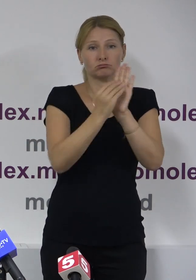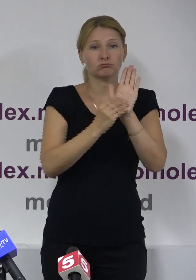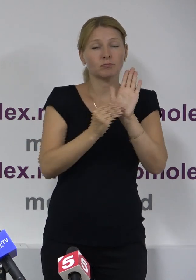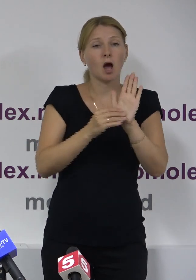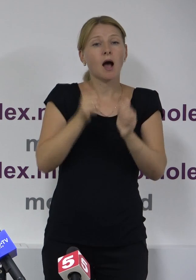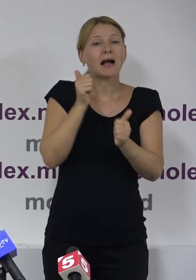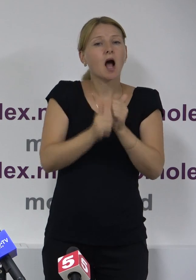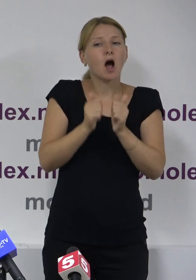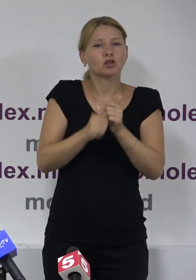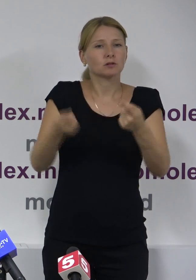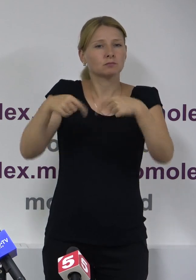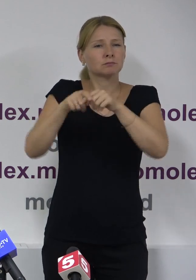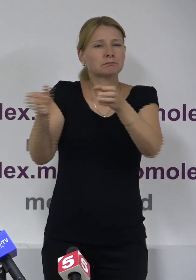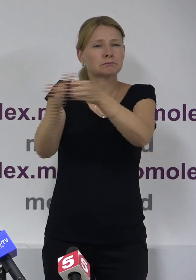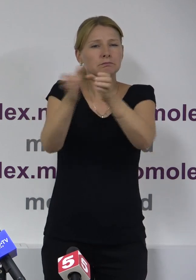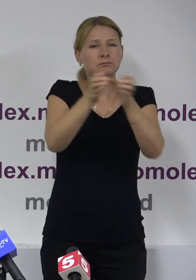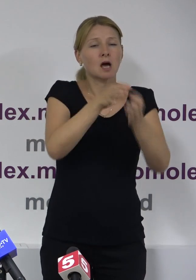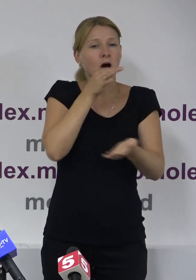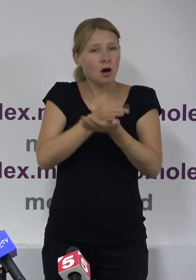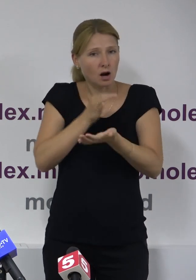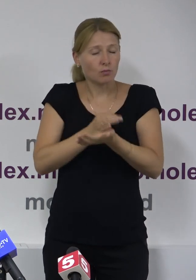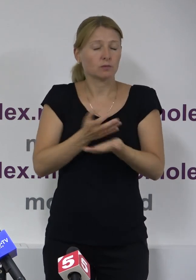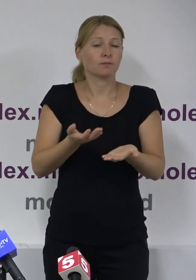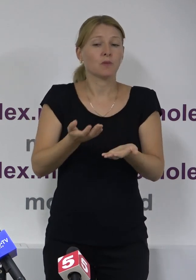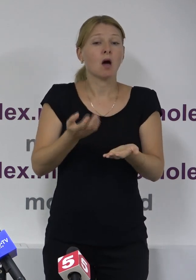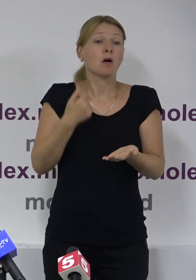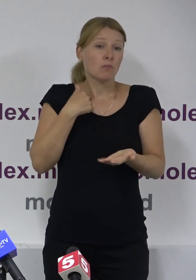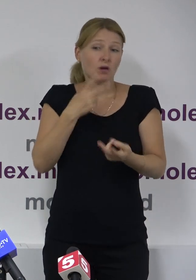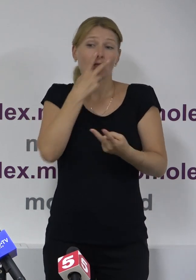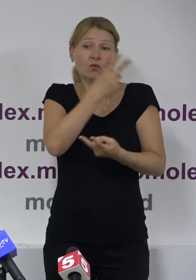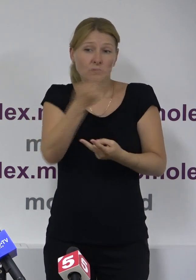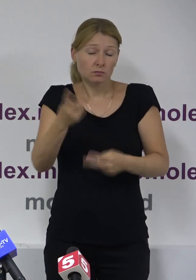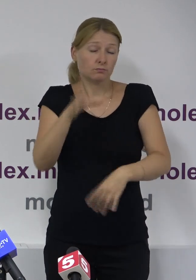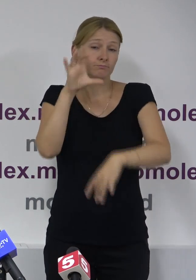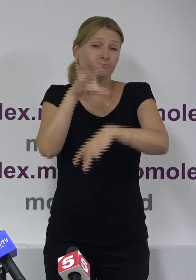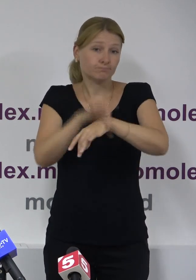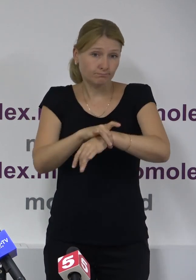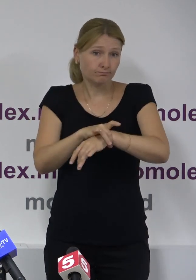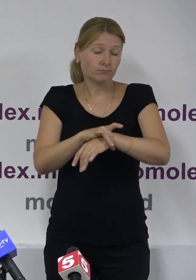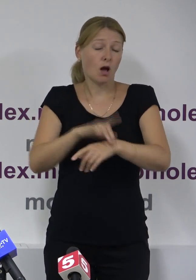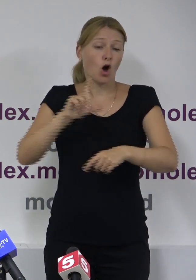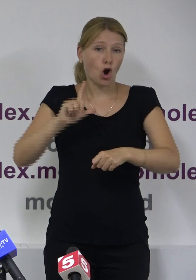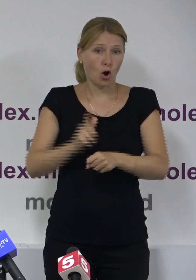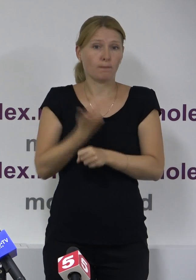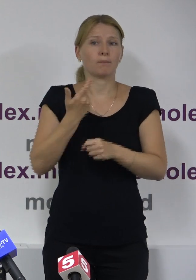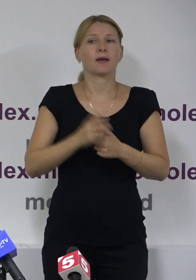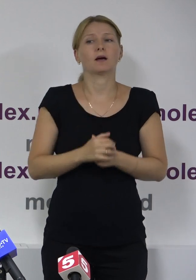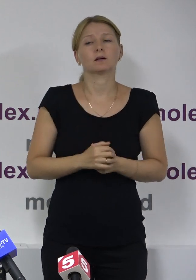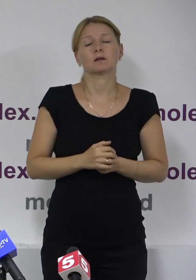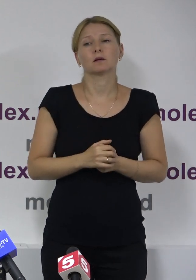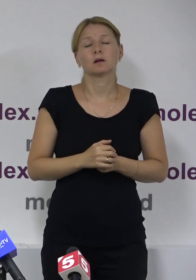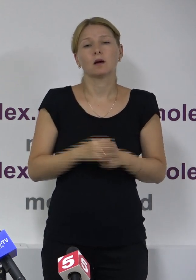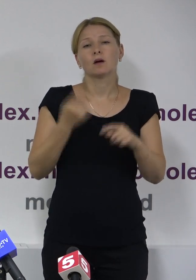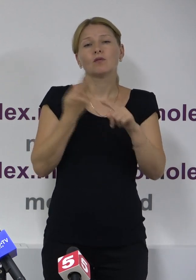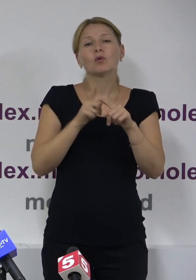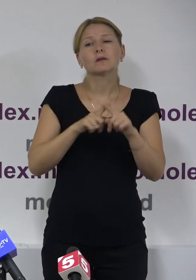menționăm că am constatat, iarăși tradițional, practic, pentru alegerile din Republica Moldova, faptul că